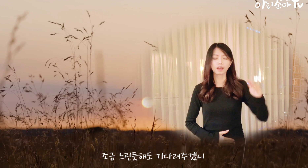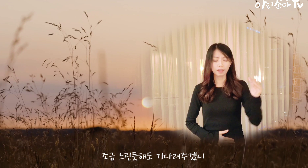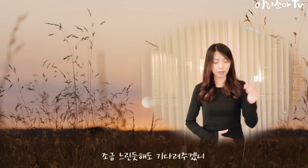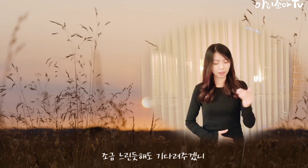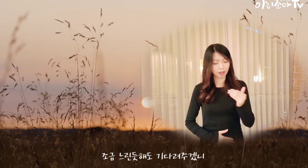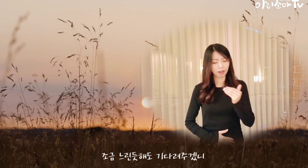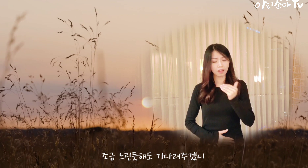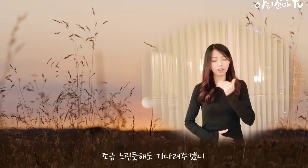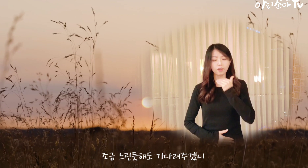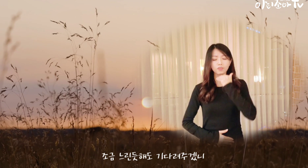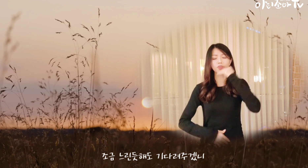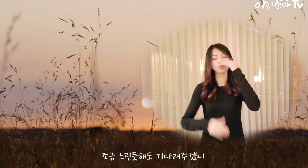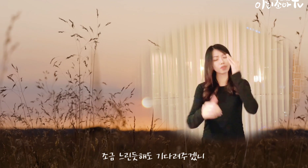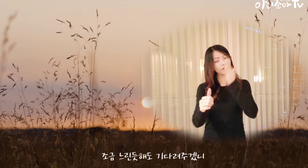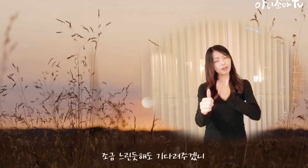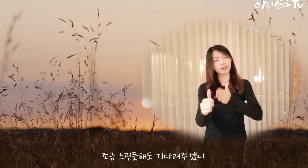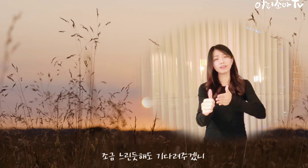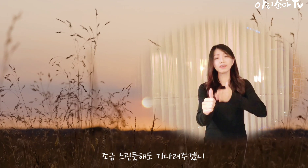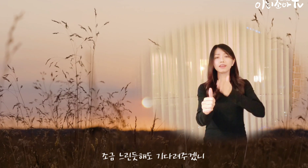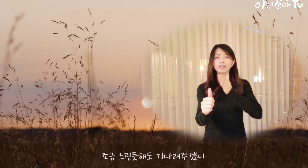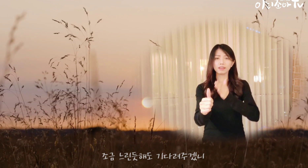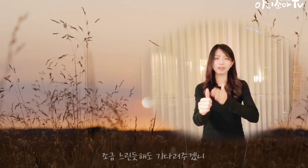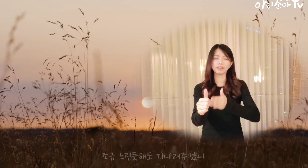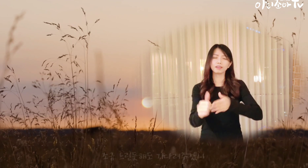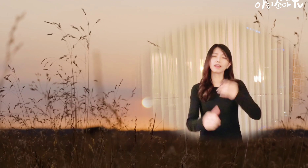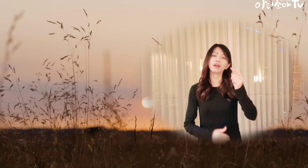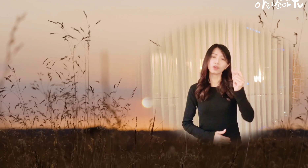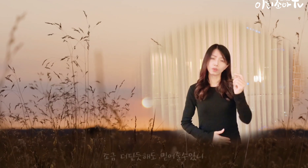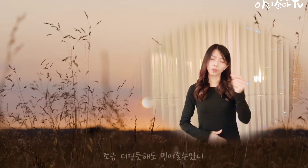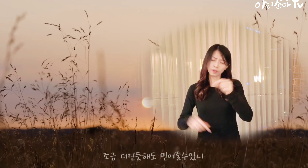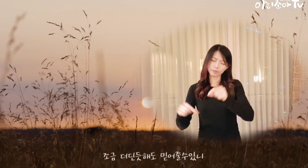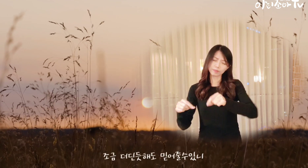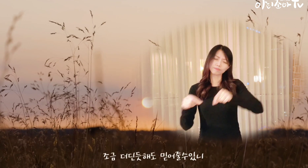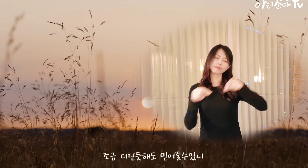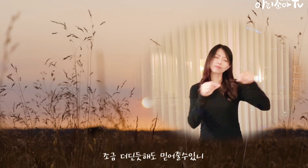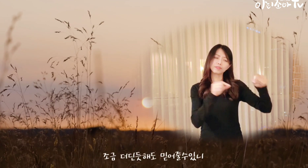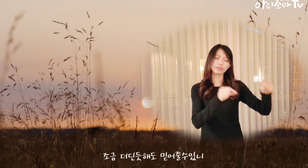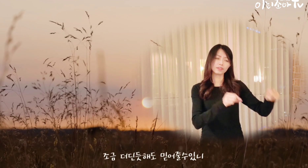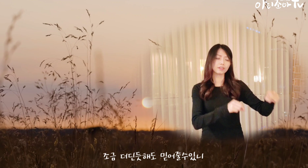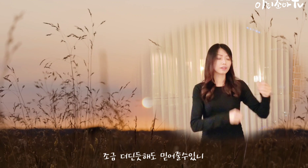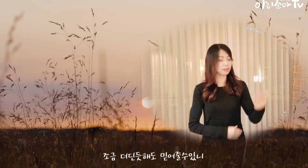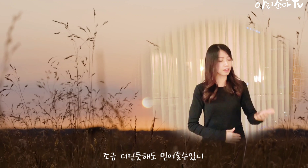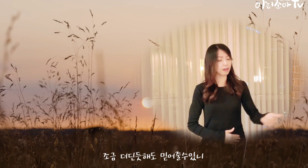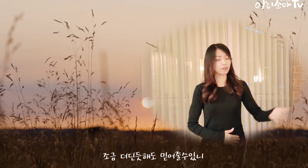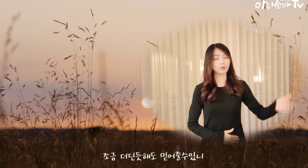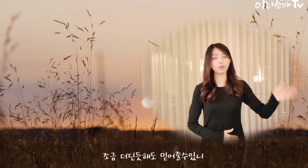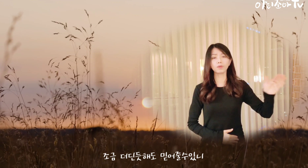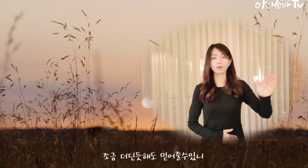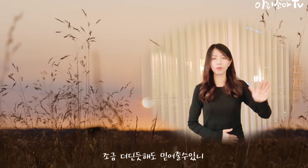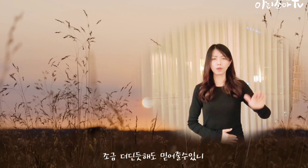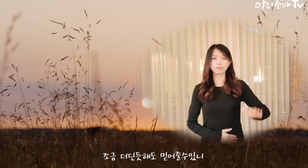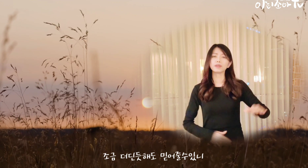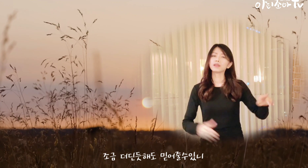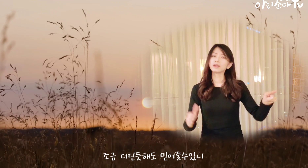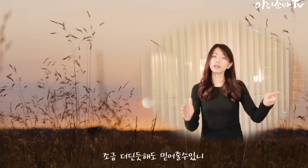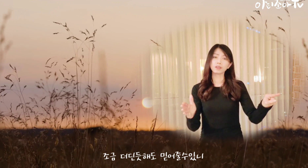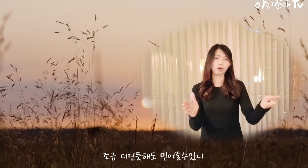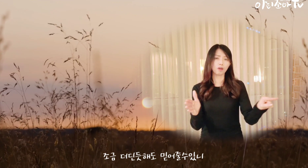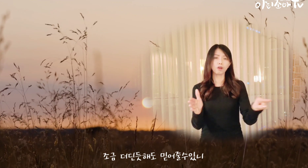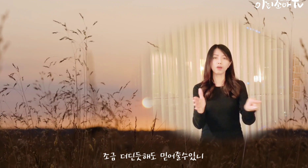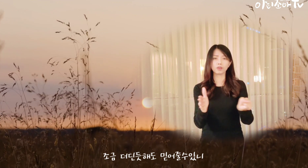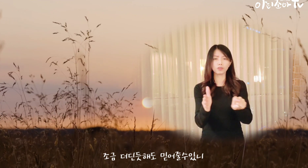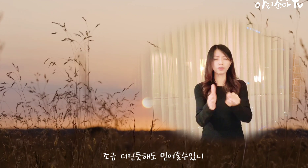듯해도 기다려 주겠니 조금 더딘 듯해도